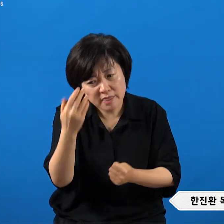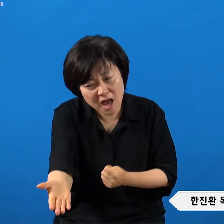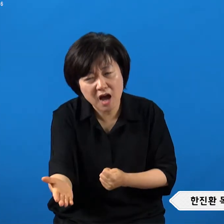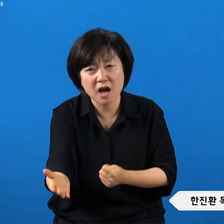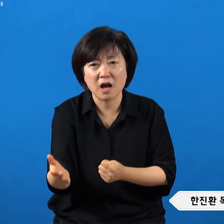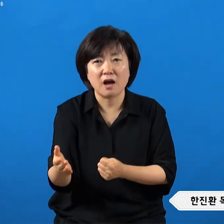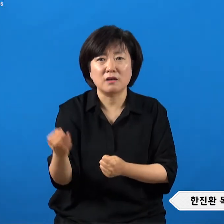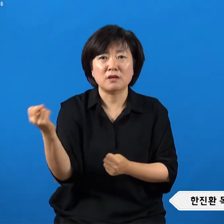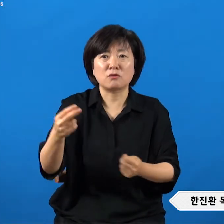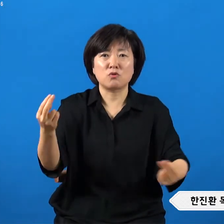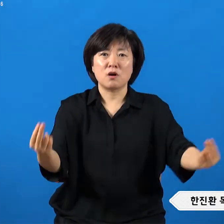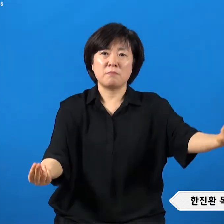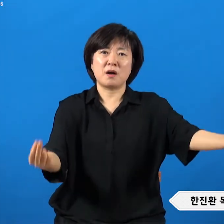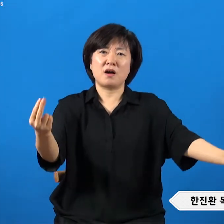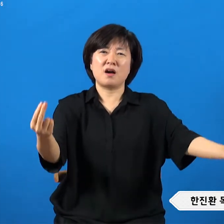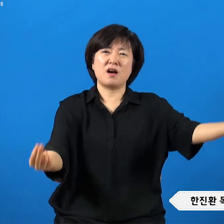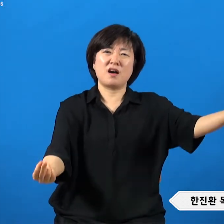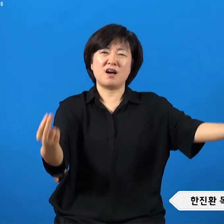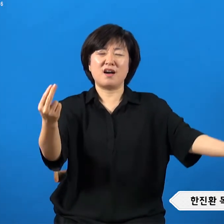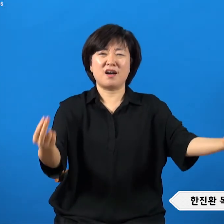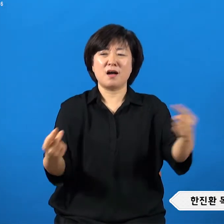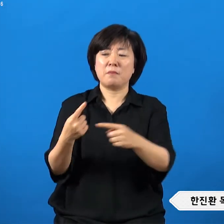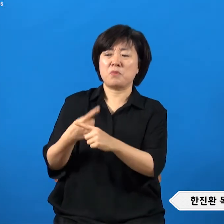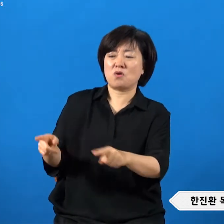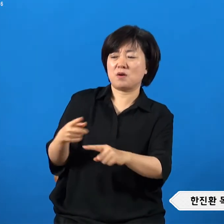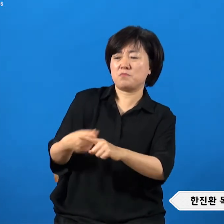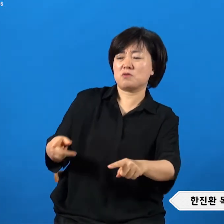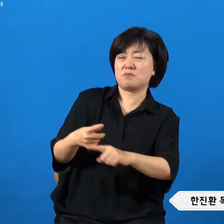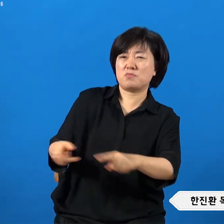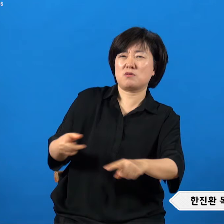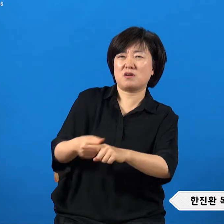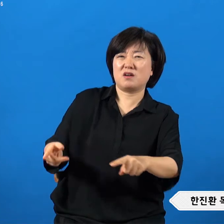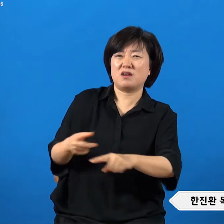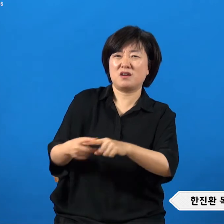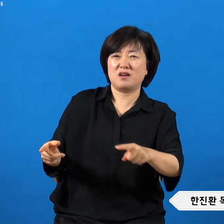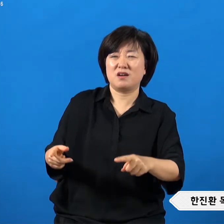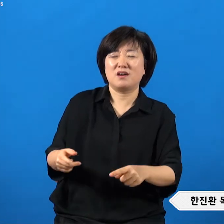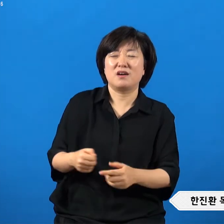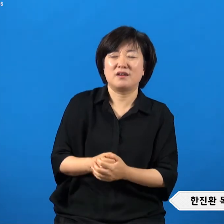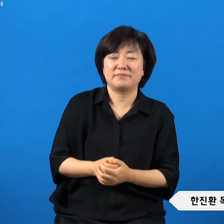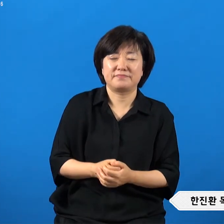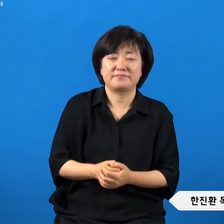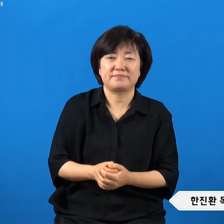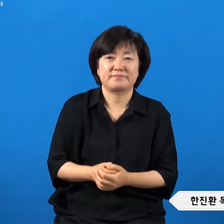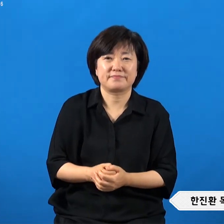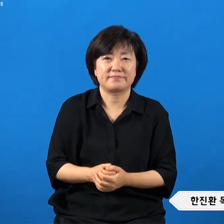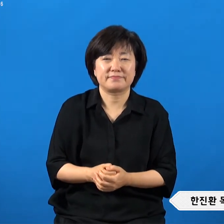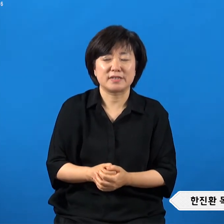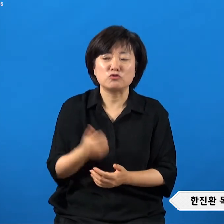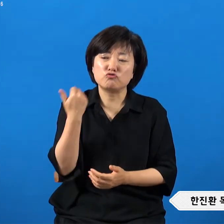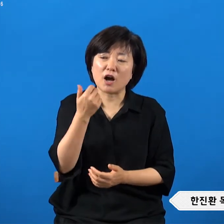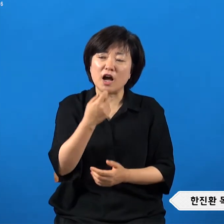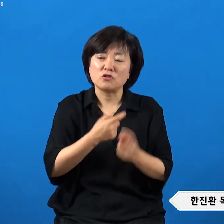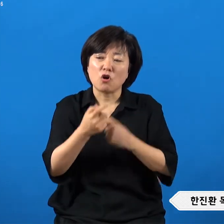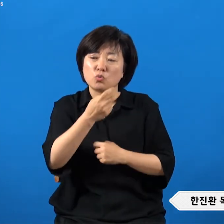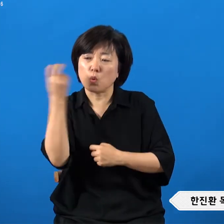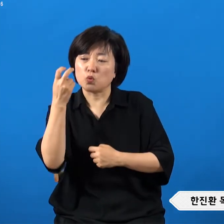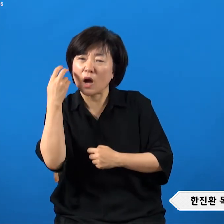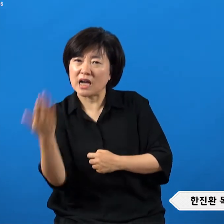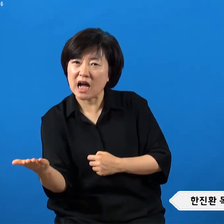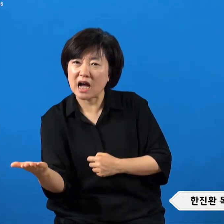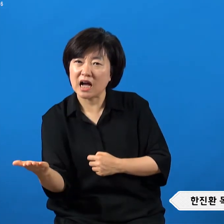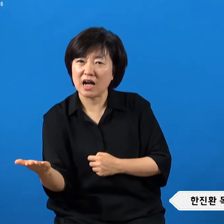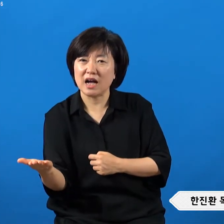했느냐? 자꾸 그런 관점에서 비교하고 따지는 것입니다. 그래서 누가 더